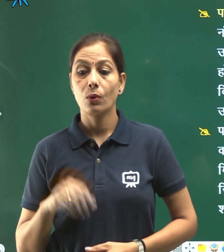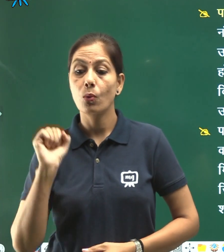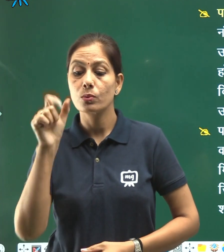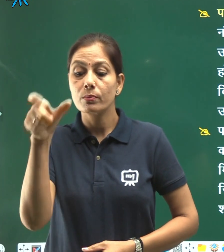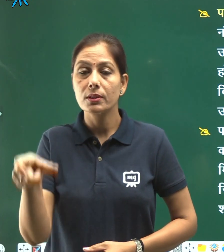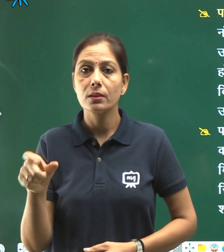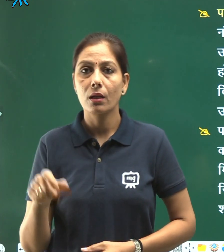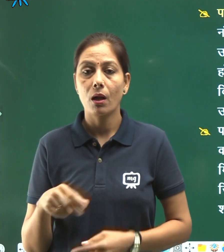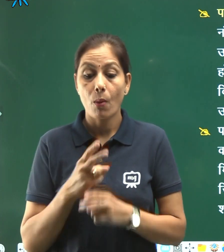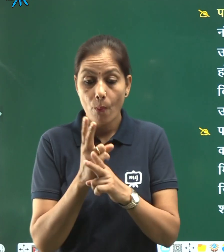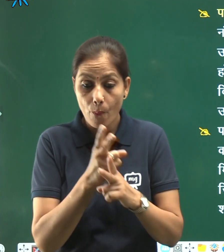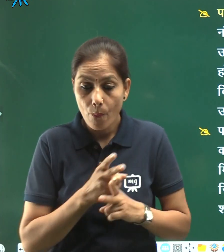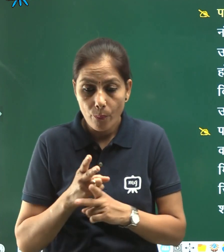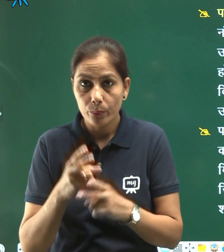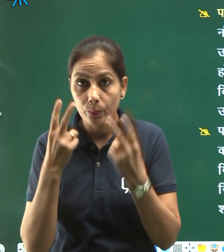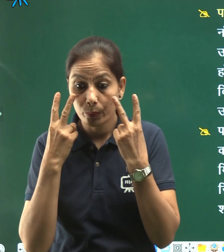उसका पालन पोषण किया।